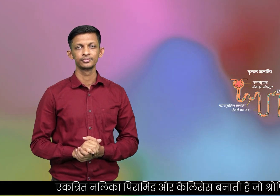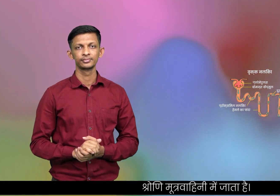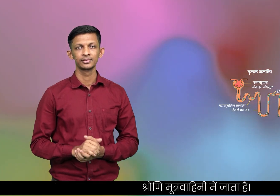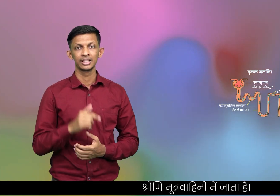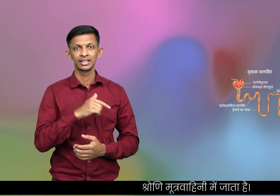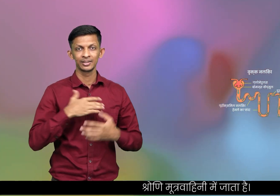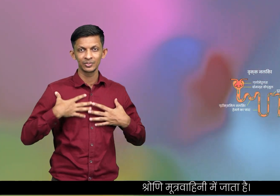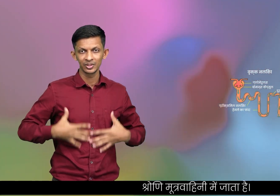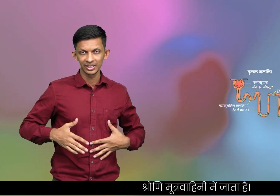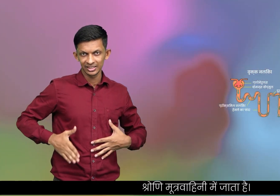श्रेणी